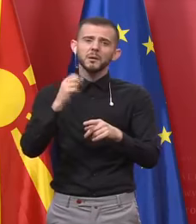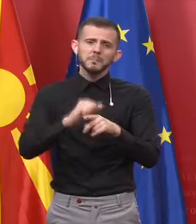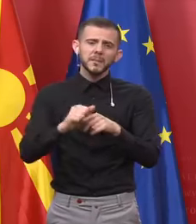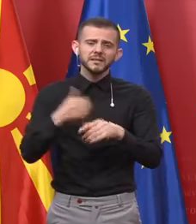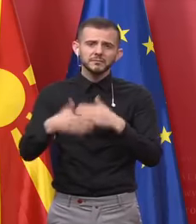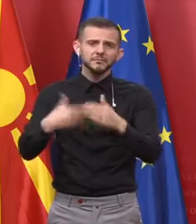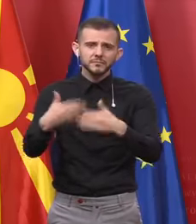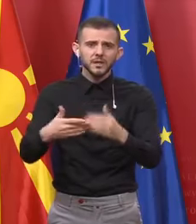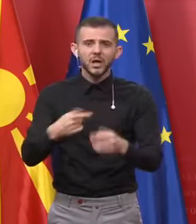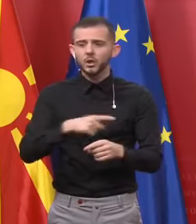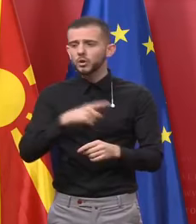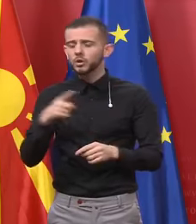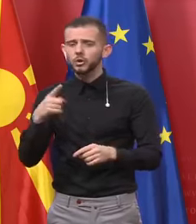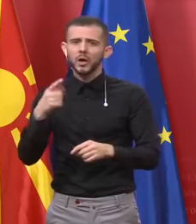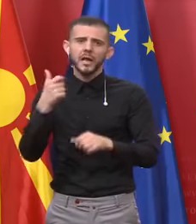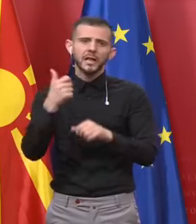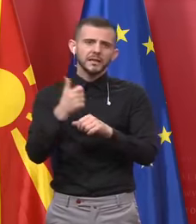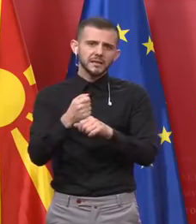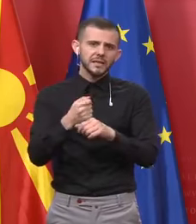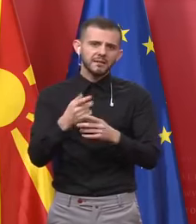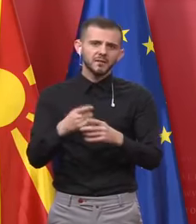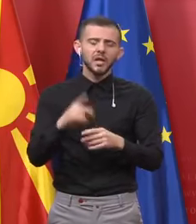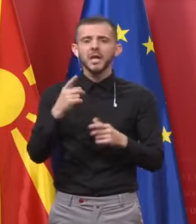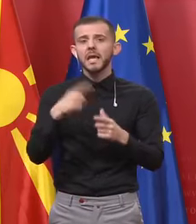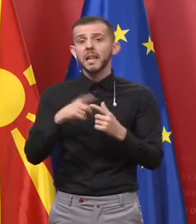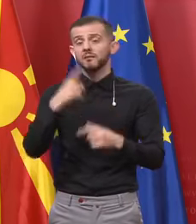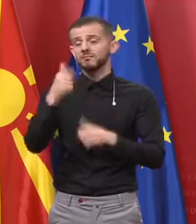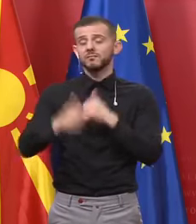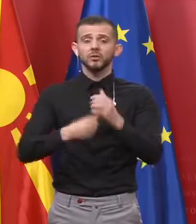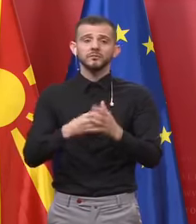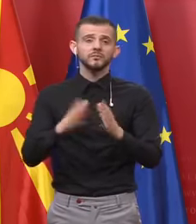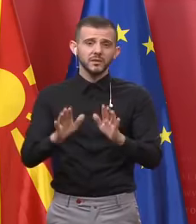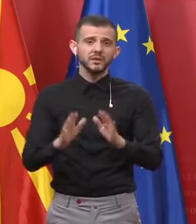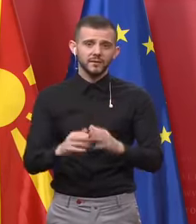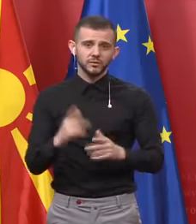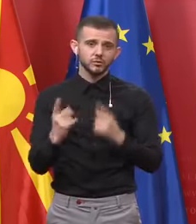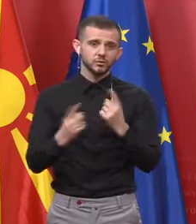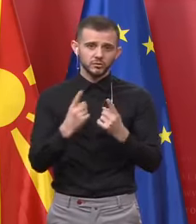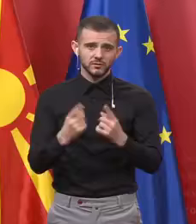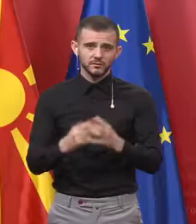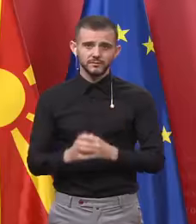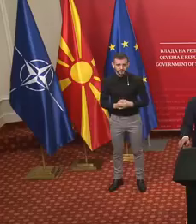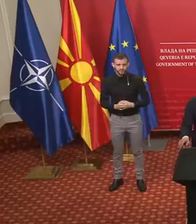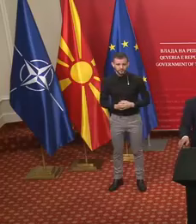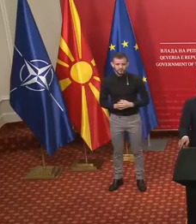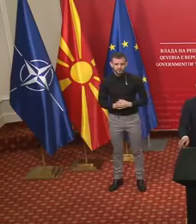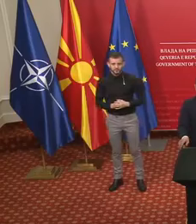овој до крајот на годината, веројатно и во текот на следната година.